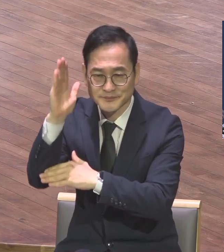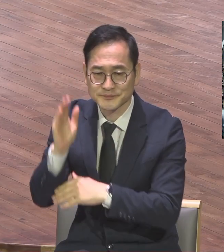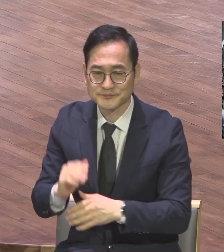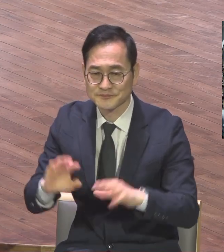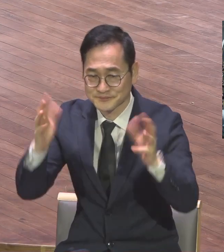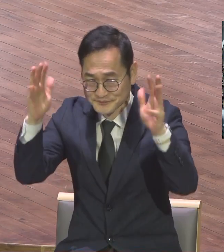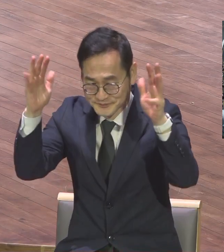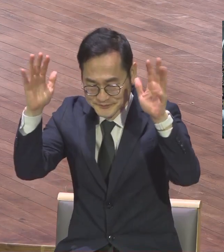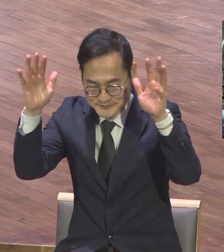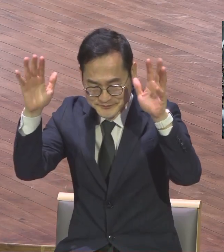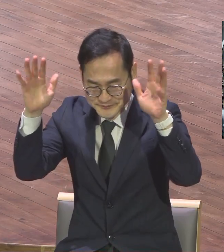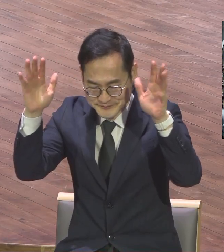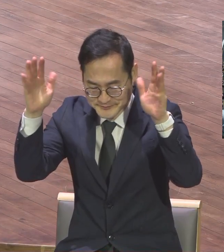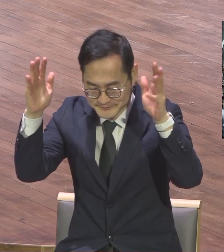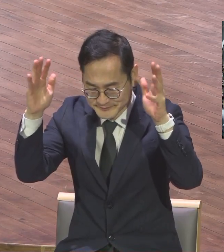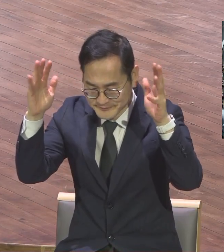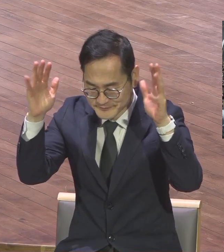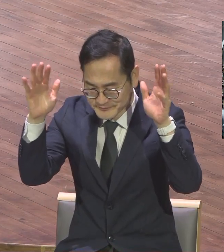환영하겠습니다.